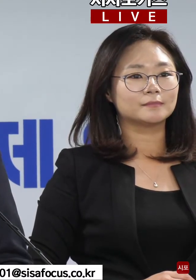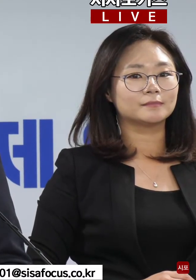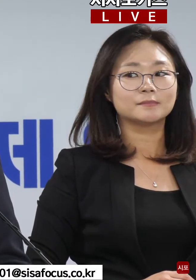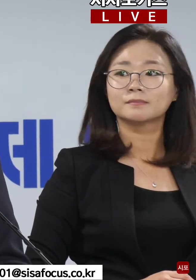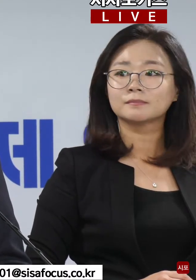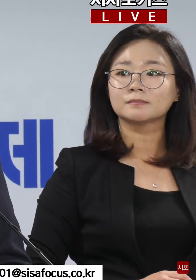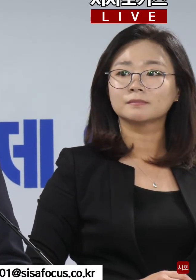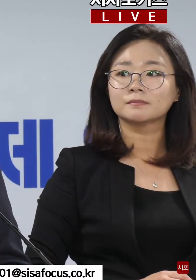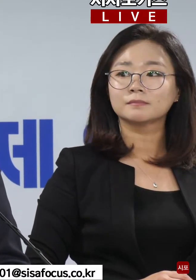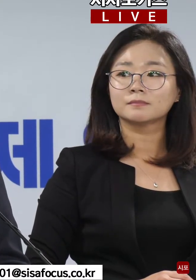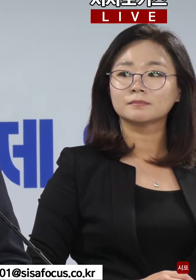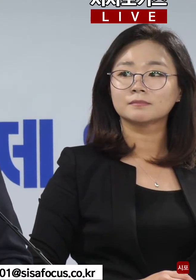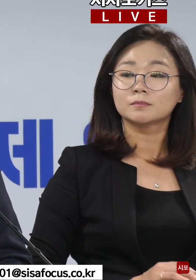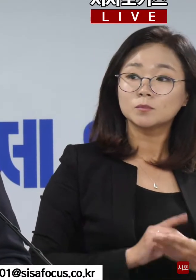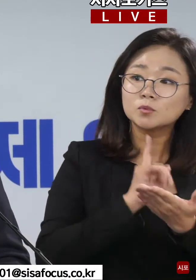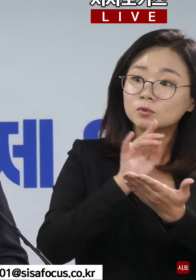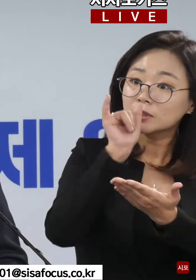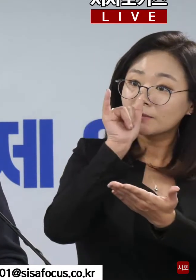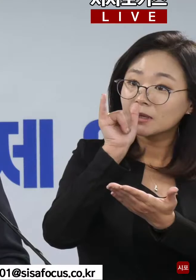여기도 한번 손들었는데?